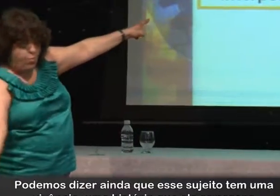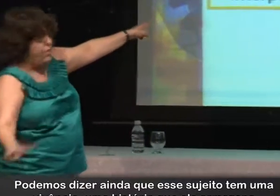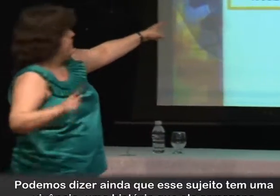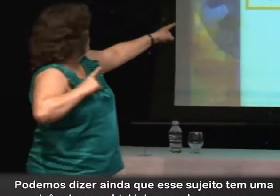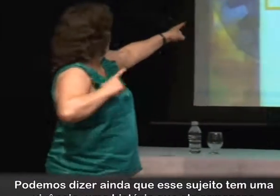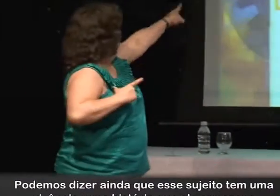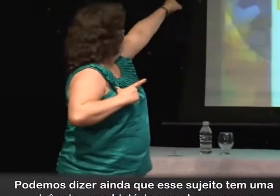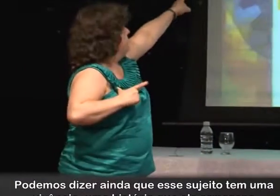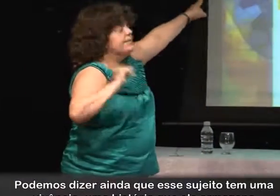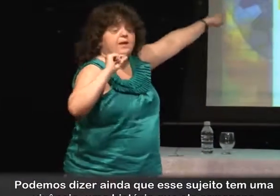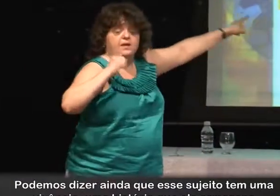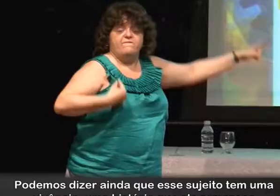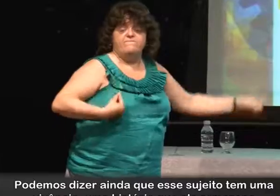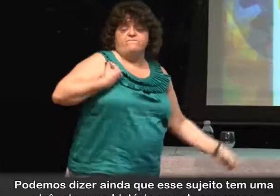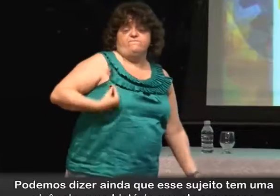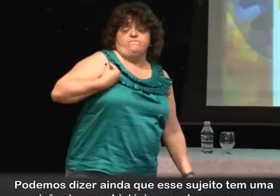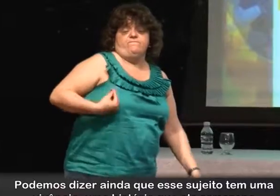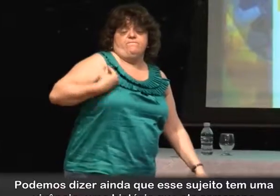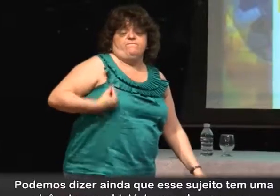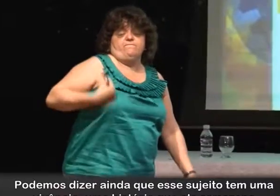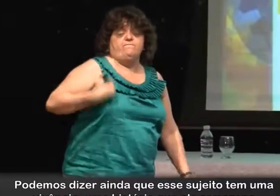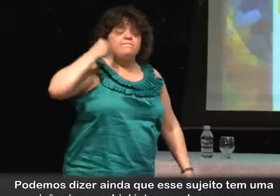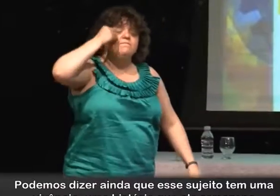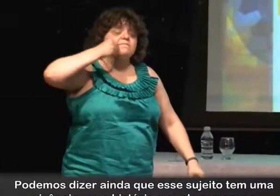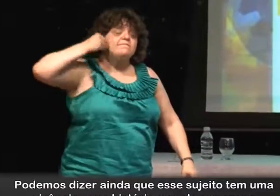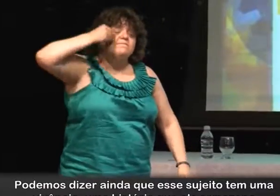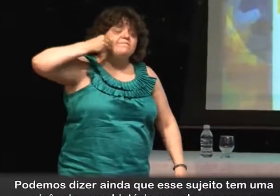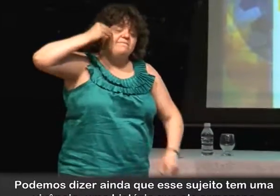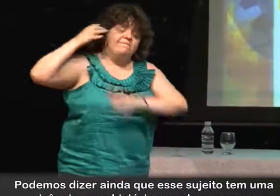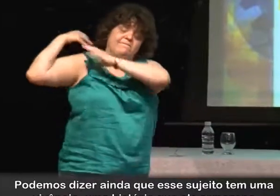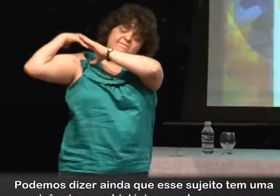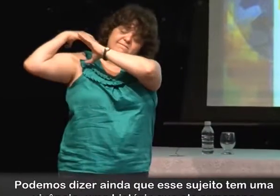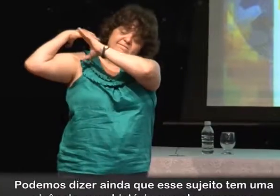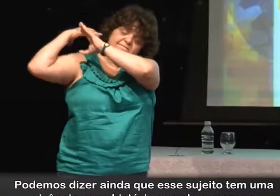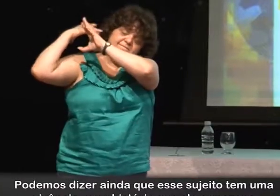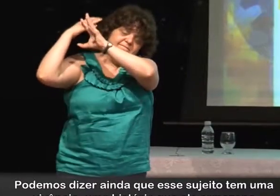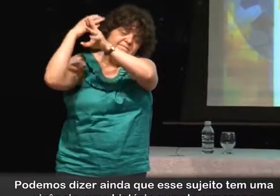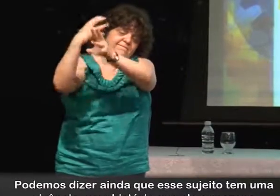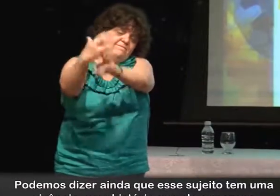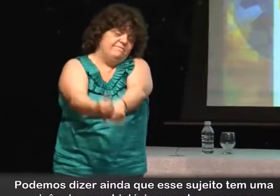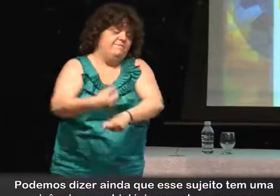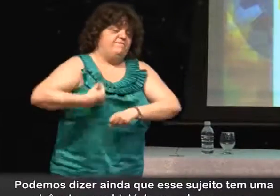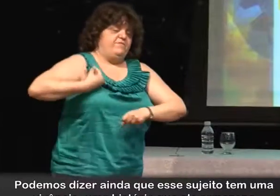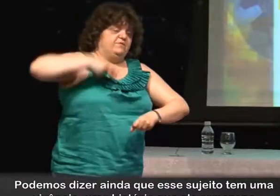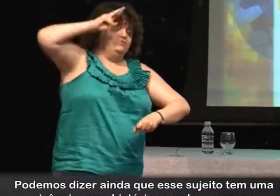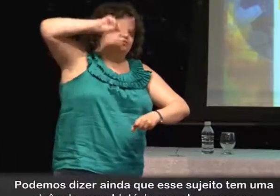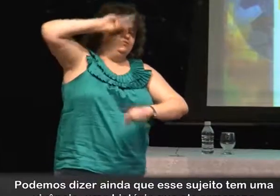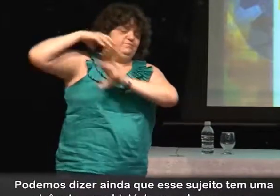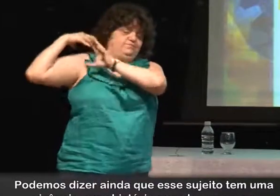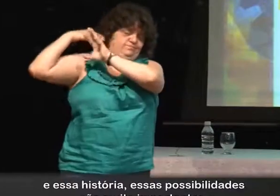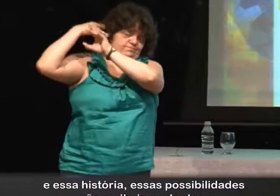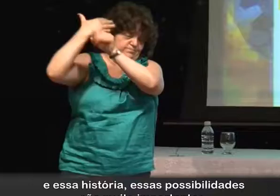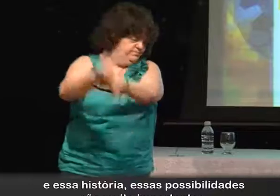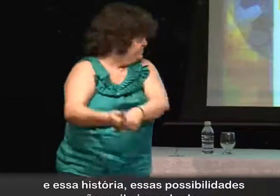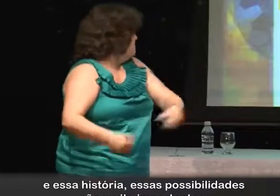Podemos dizer ainda que esse sujeito ele tem uma vivência, uma história, né, que ele armazena, e essa história